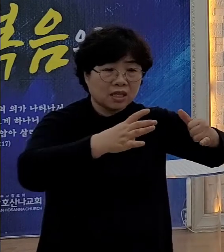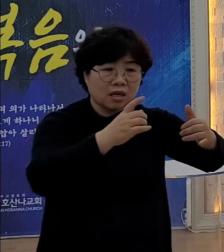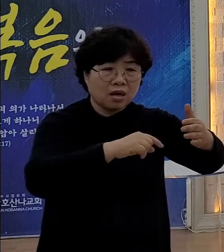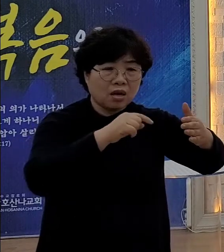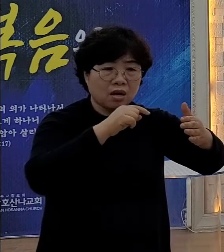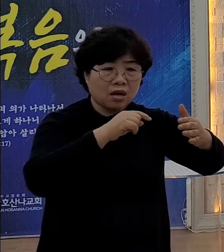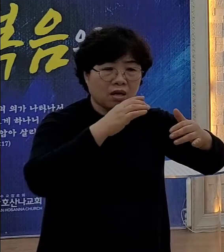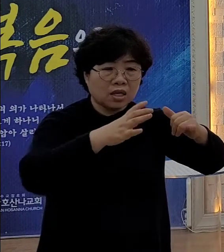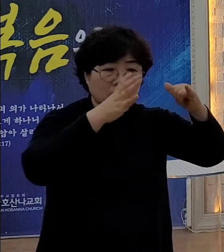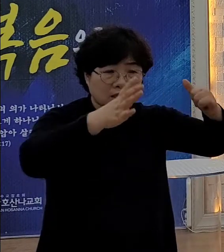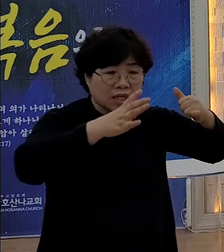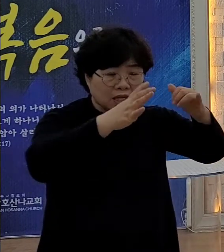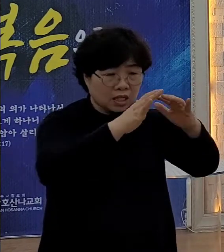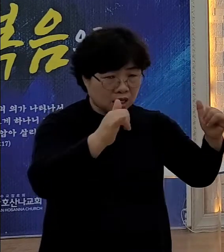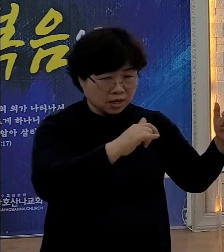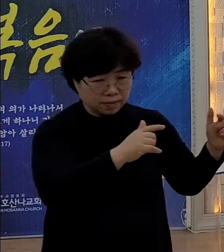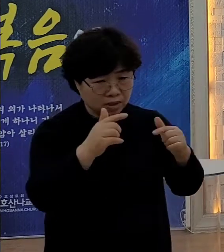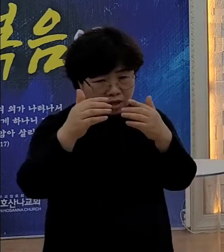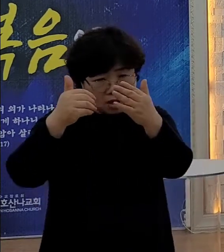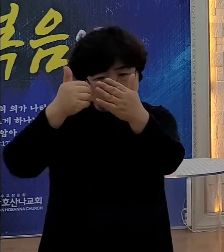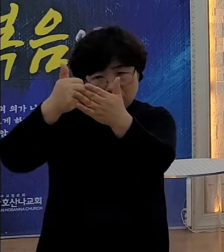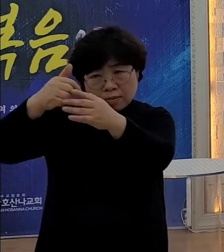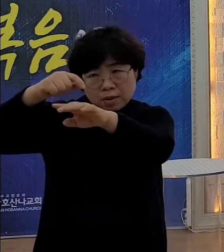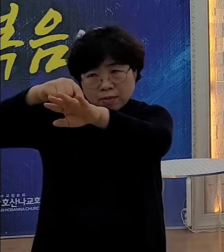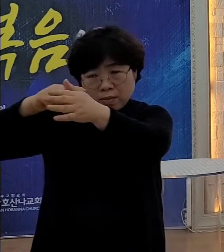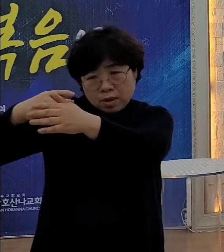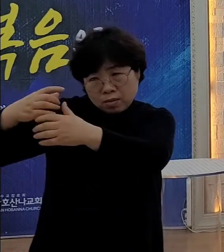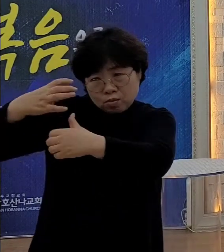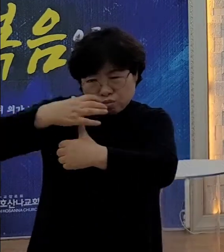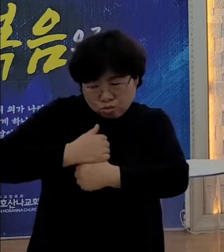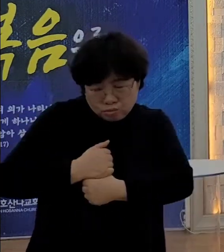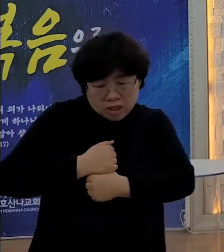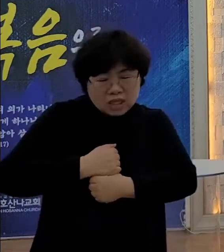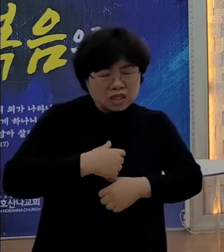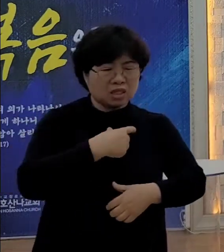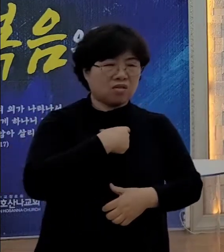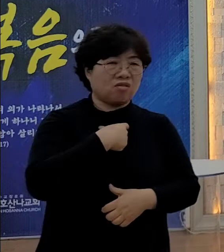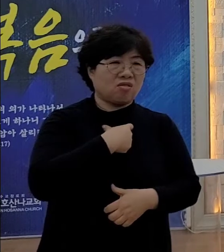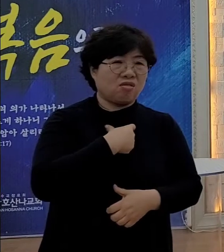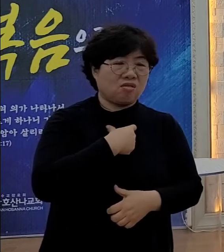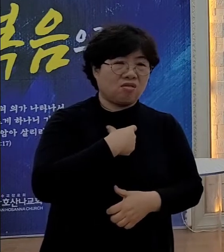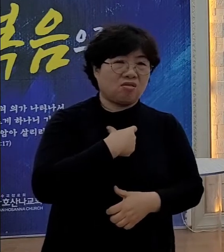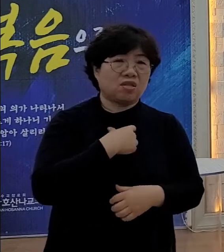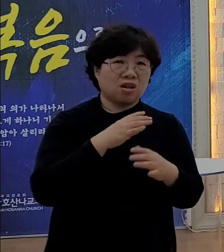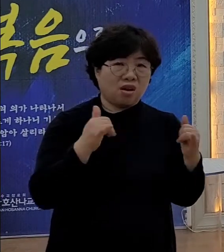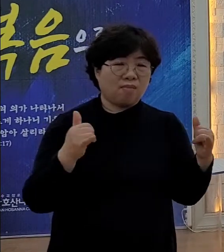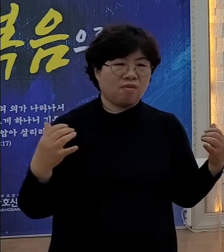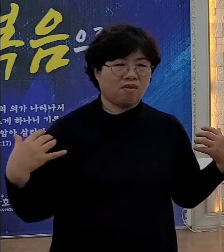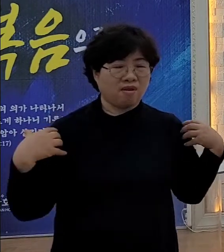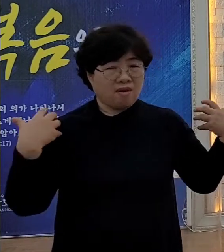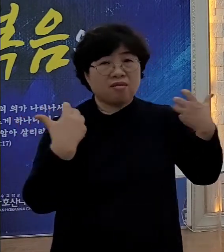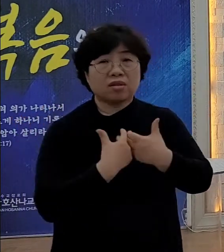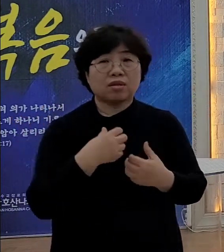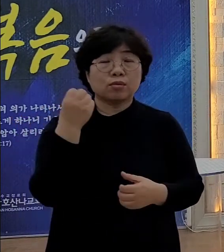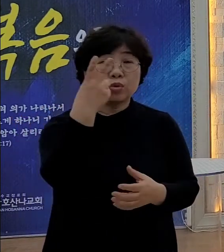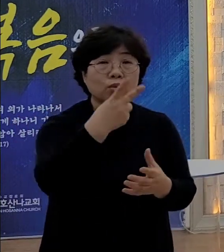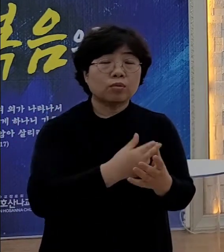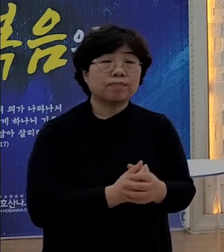두기를 싫어하는 세상입니다. 그렇죠. 하나님을 마음에 두기를 싫어합니다.